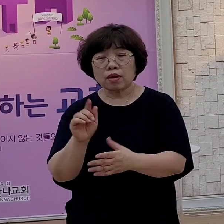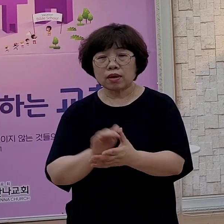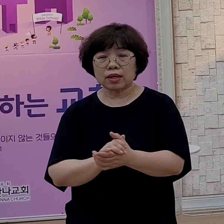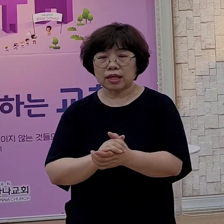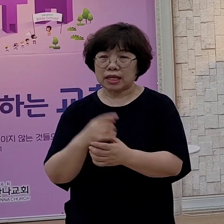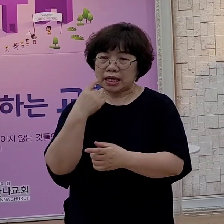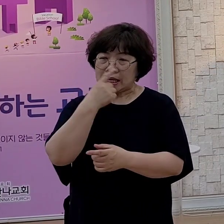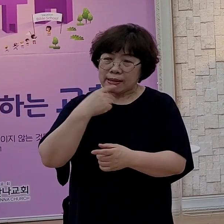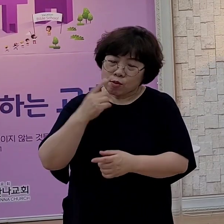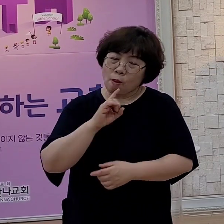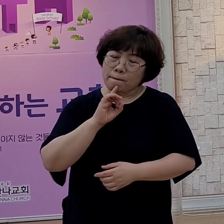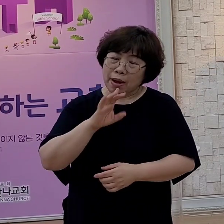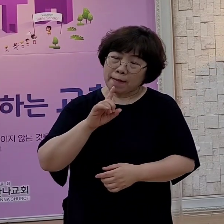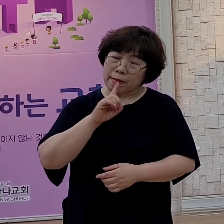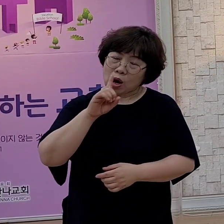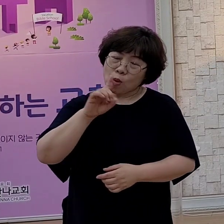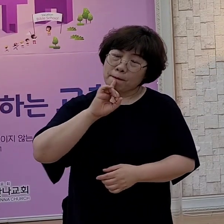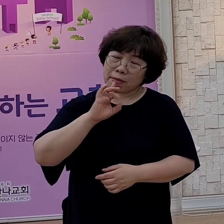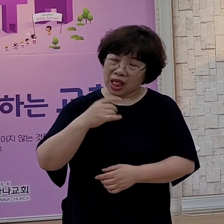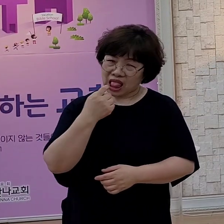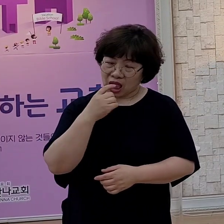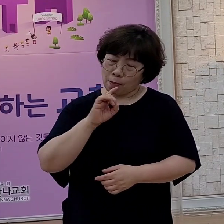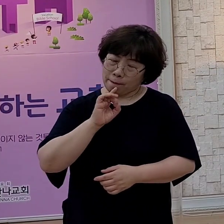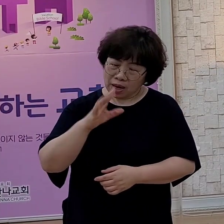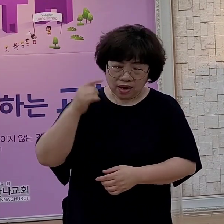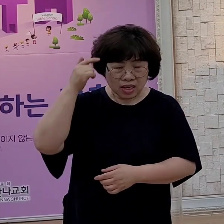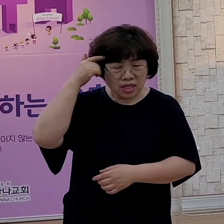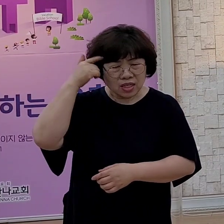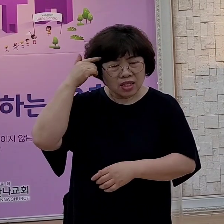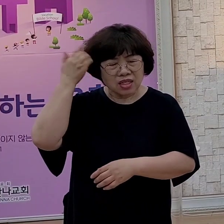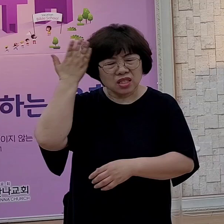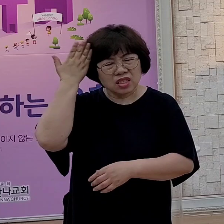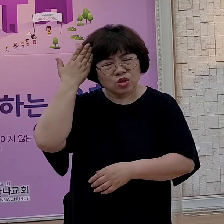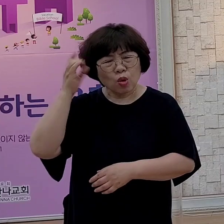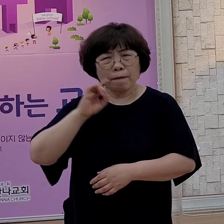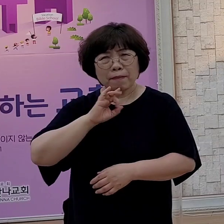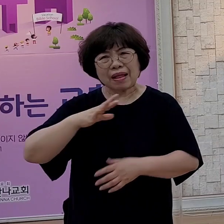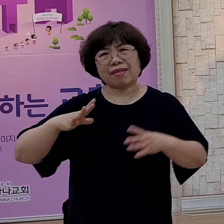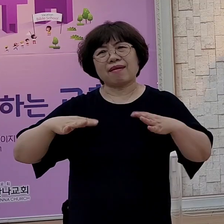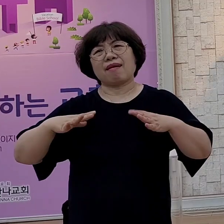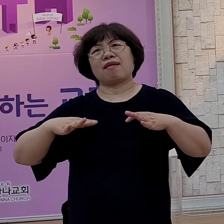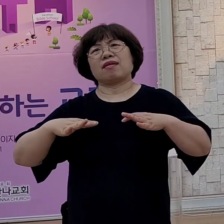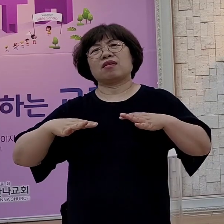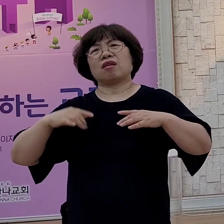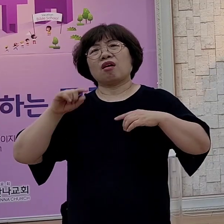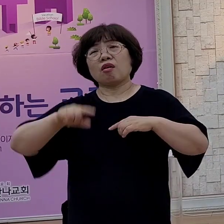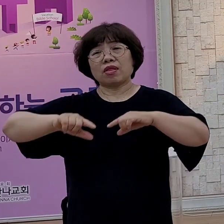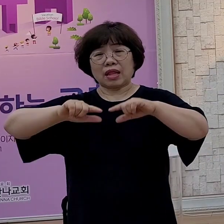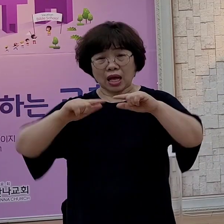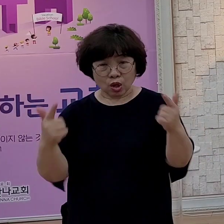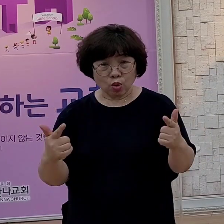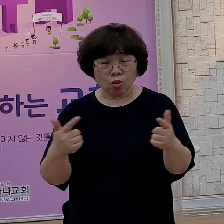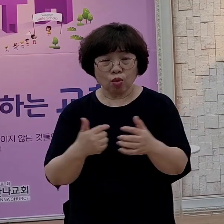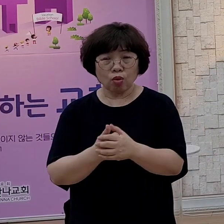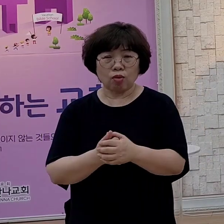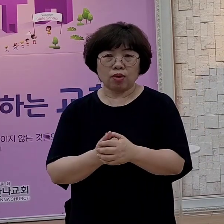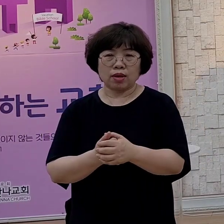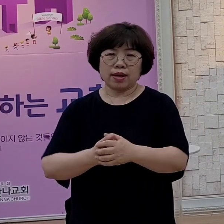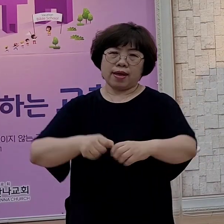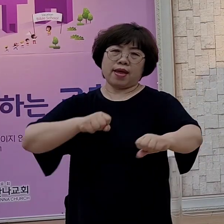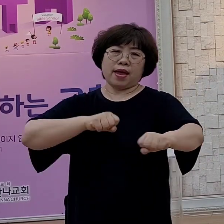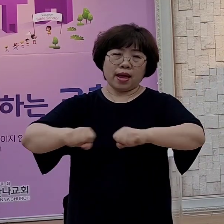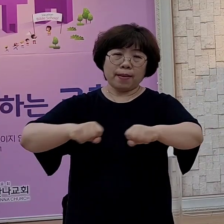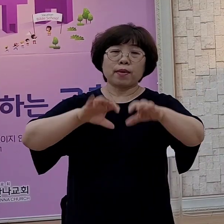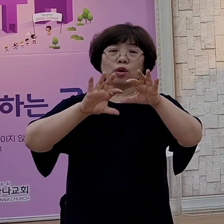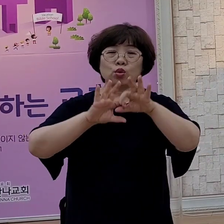입으로만, 말로만, 혀로만, 지식으로만 자랑하는 자가 아니고 어떻게 하라고 합니까?